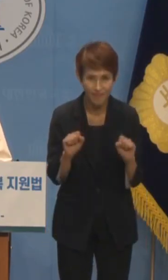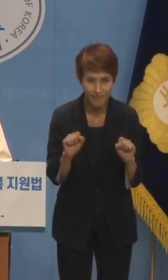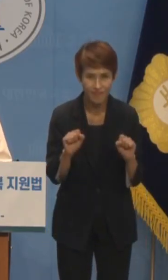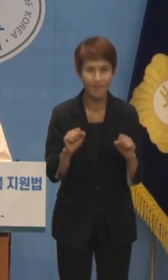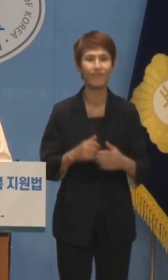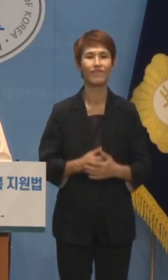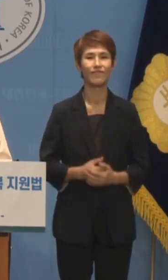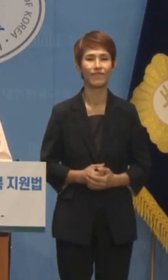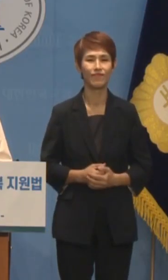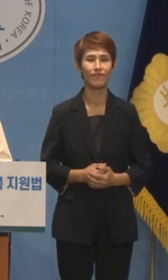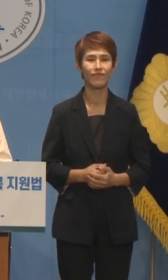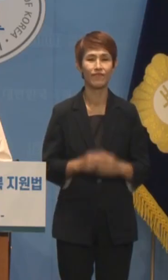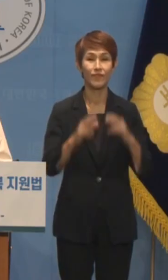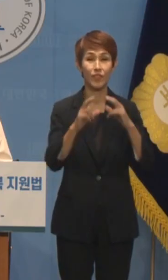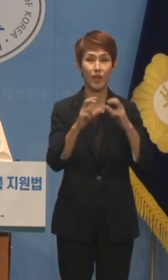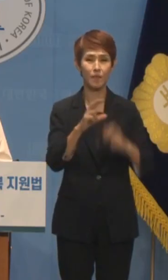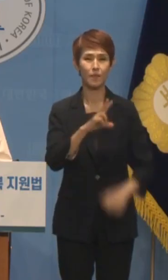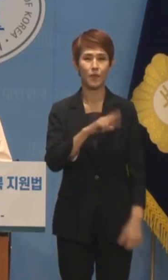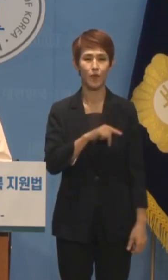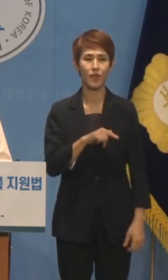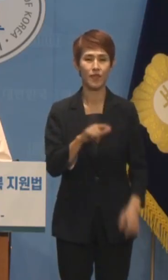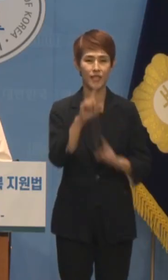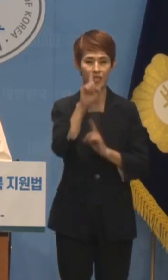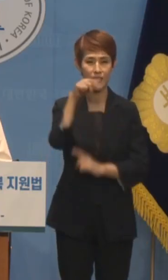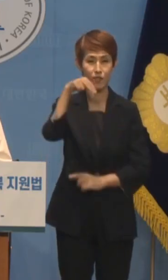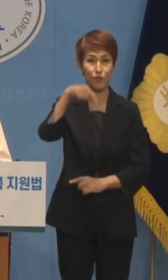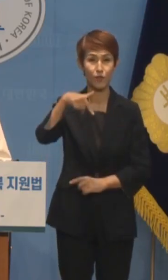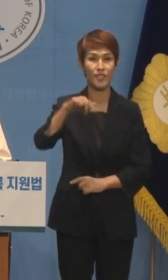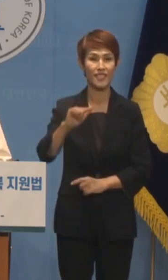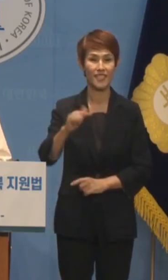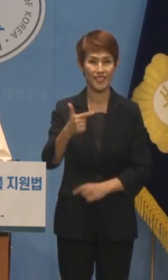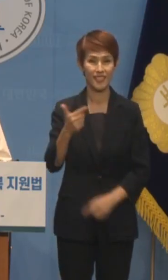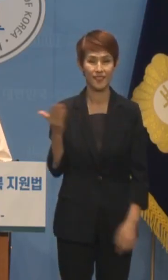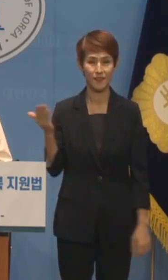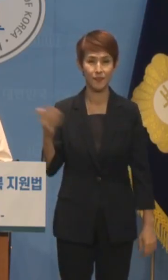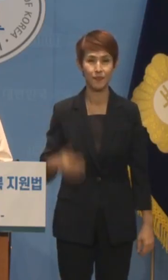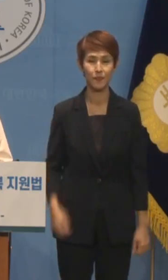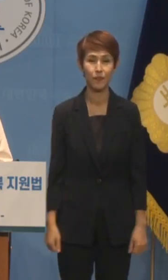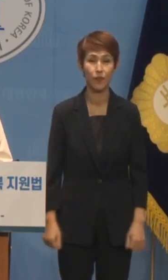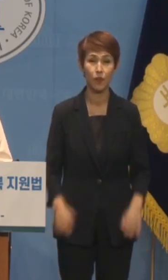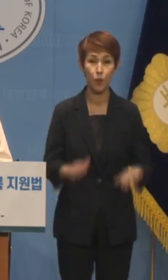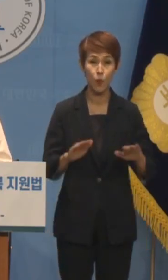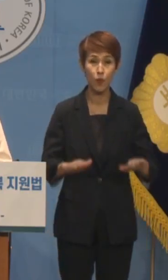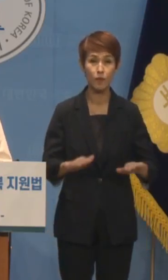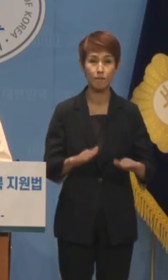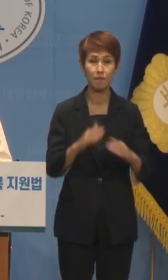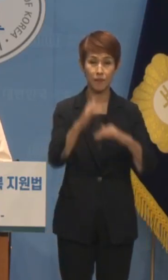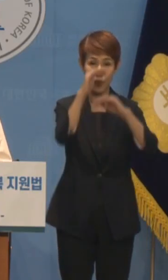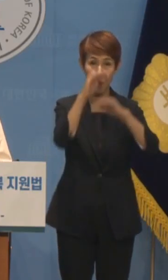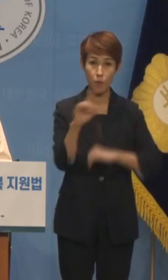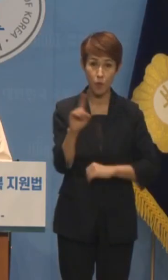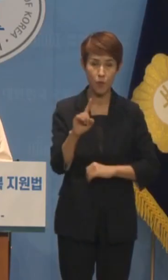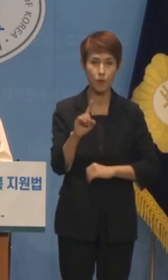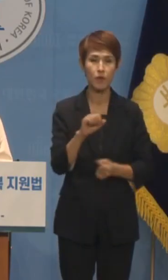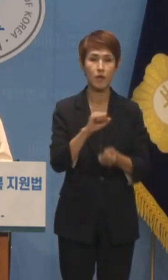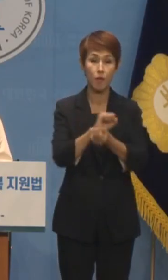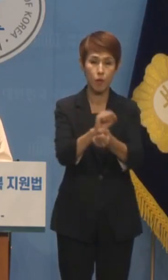안녕하십니까. 성남 중원구 국회의원 이수진입니다. 저는 오늘 감염병